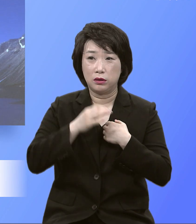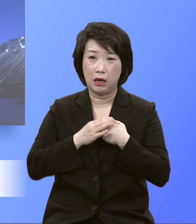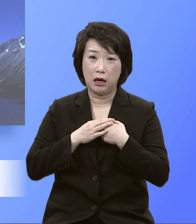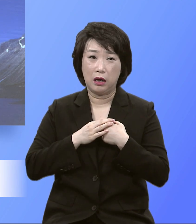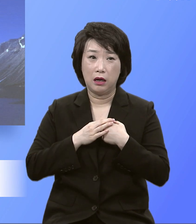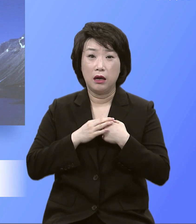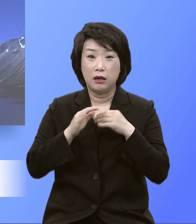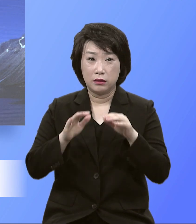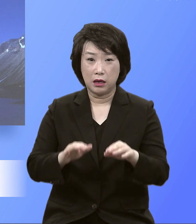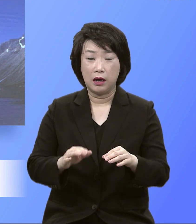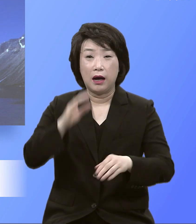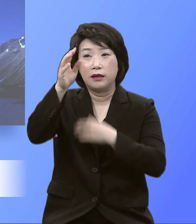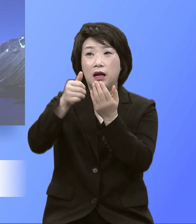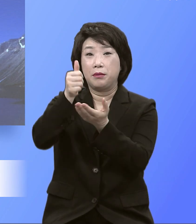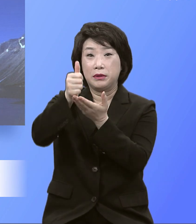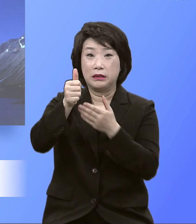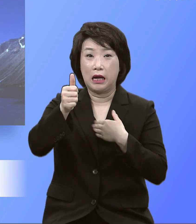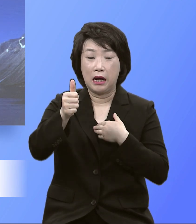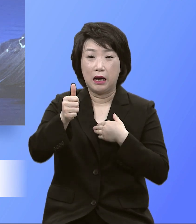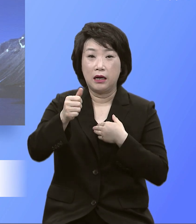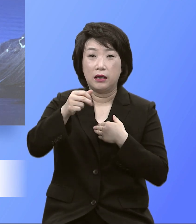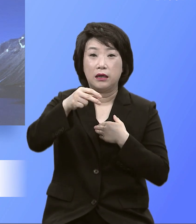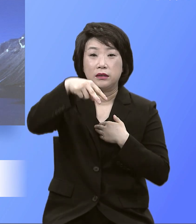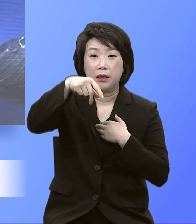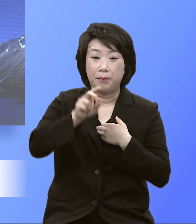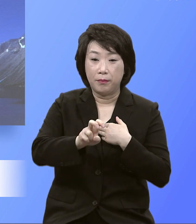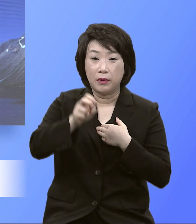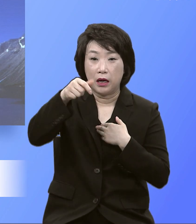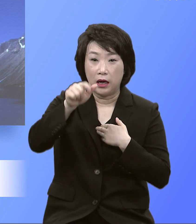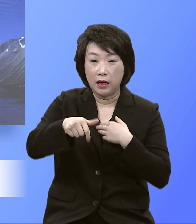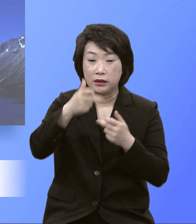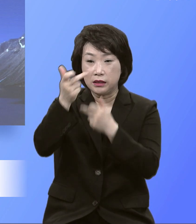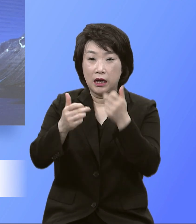때문에 하나님은 나를 생각산에 올려보냈어.